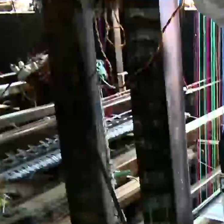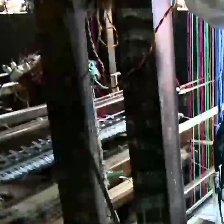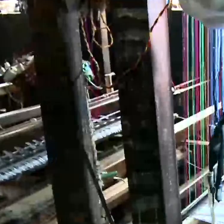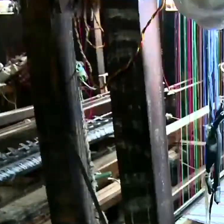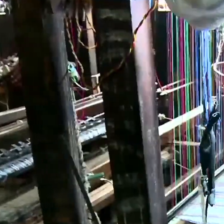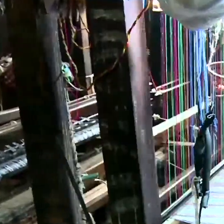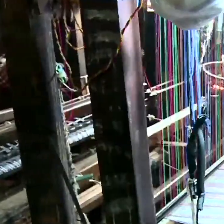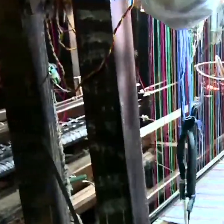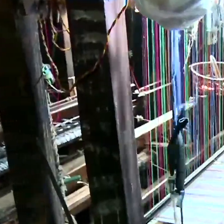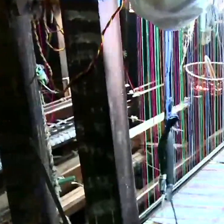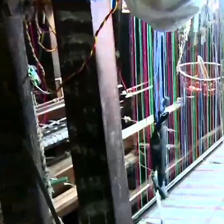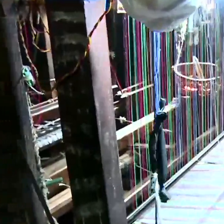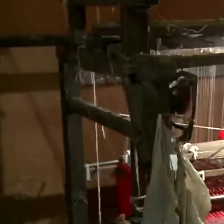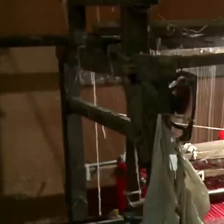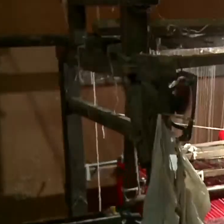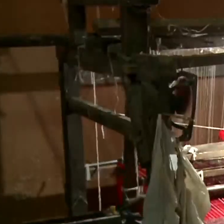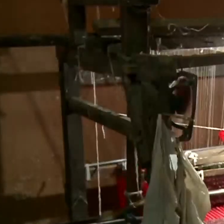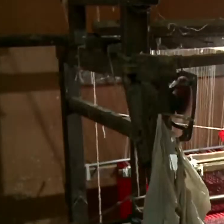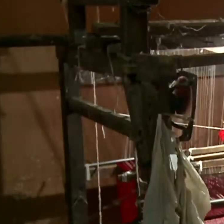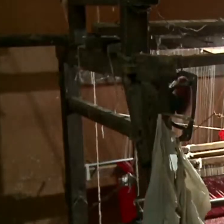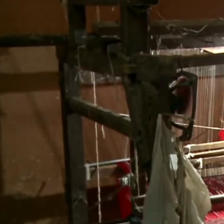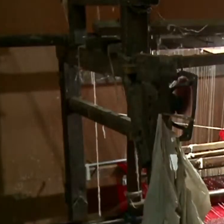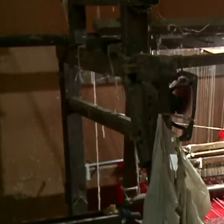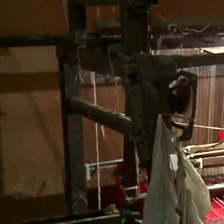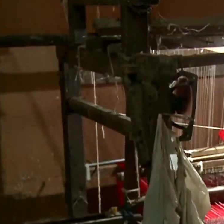धन साधन समय की सीमा से